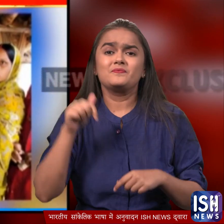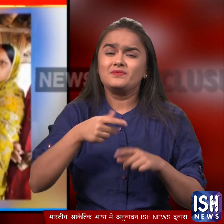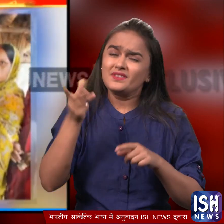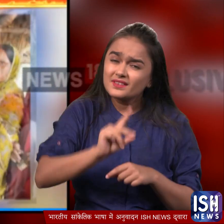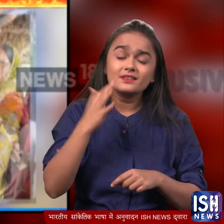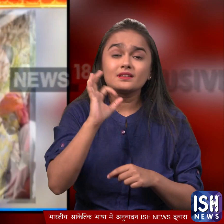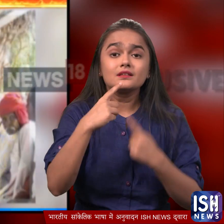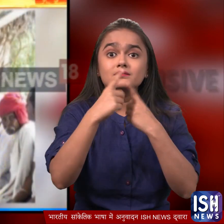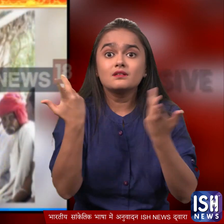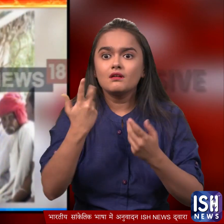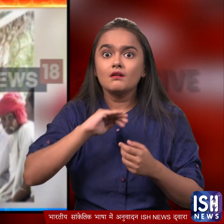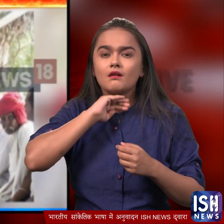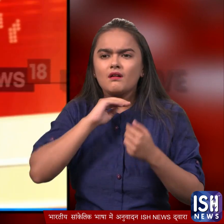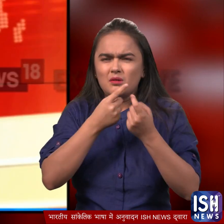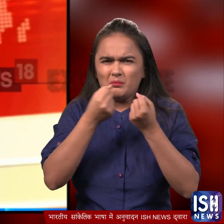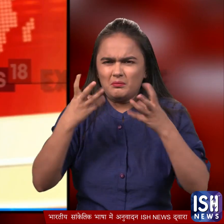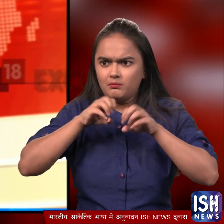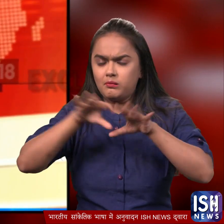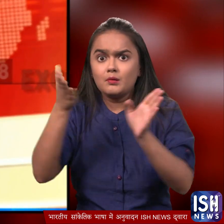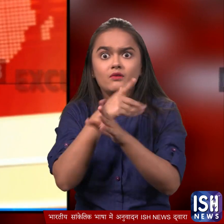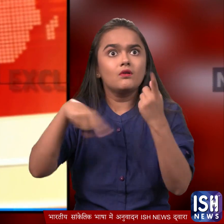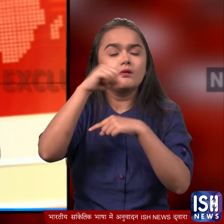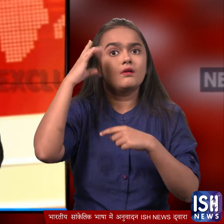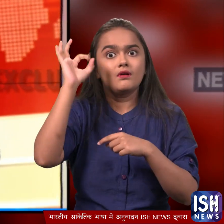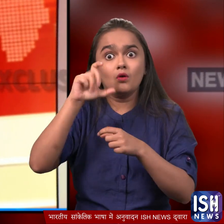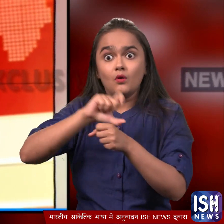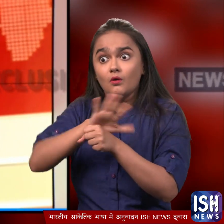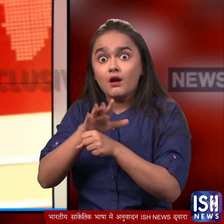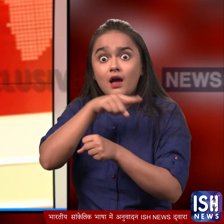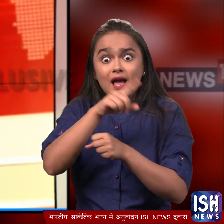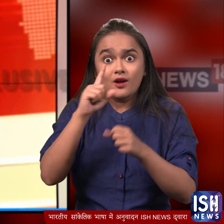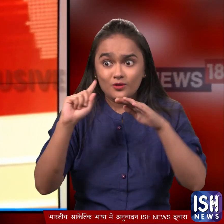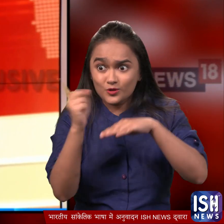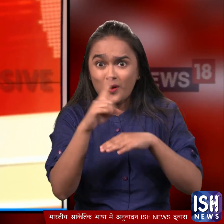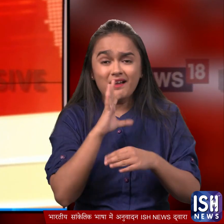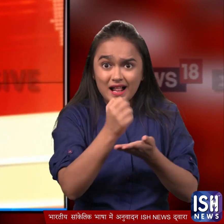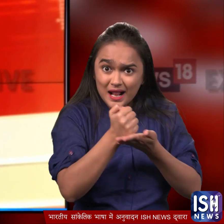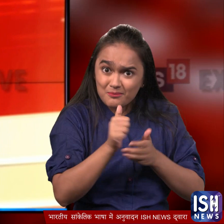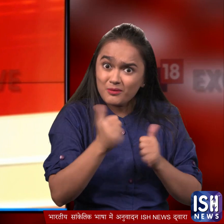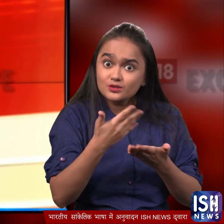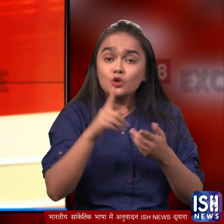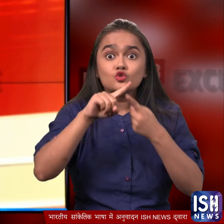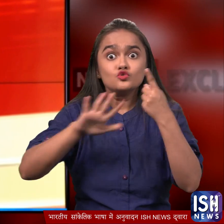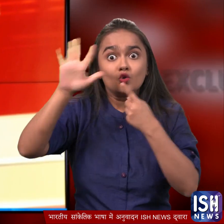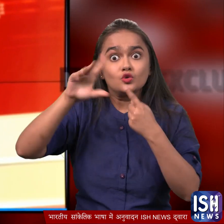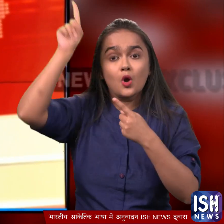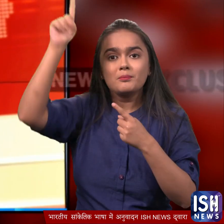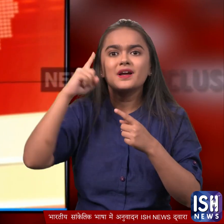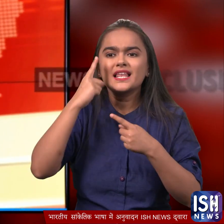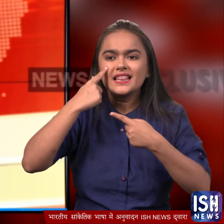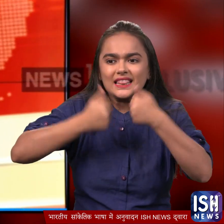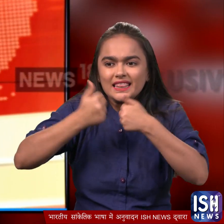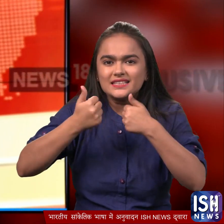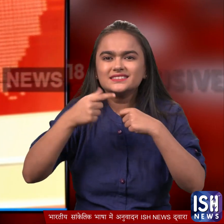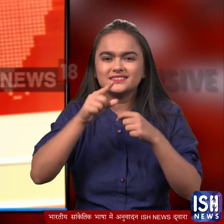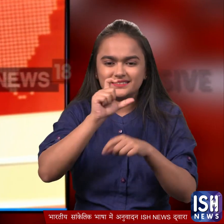लोगों को जल्द टीके लगाए जा सकेंगे। सौभाग्य की एक बात यह कि महामारी फैलने से पहले किसी ने नहीं सोचा था कि कोरोना से जंग में ड्रोन भी बड़ा हथियार हो